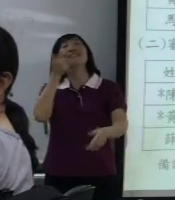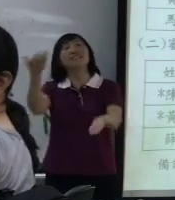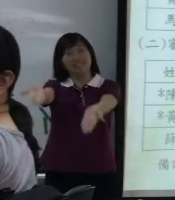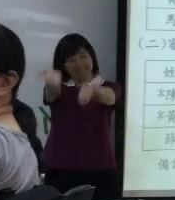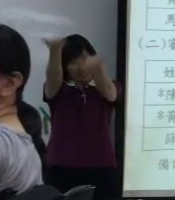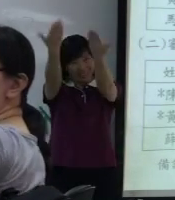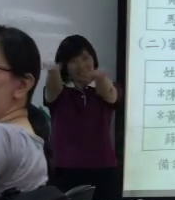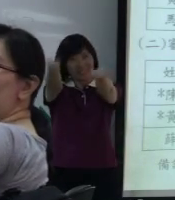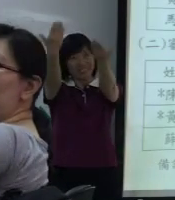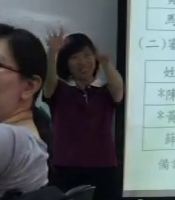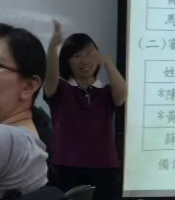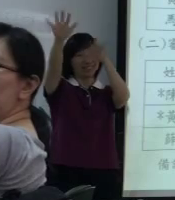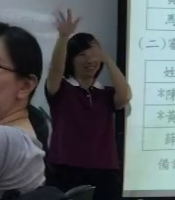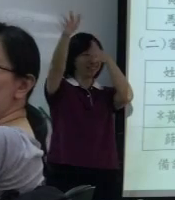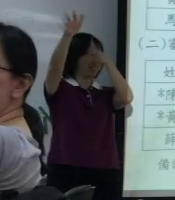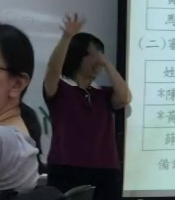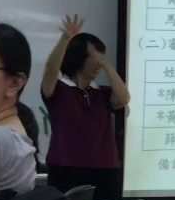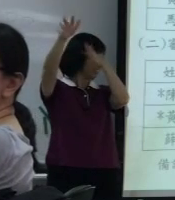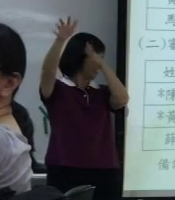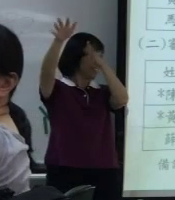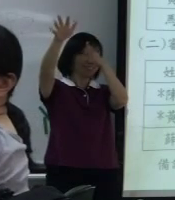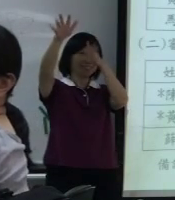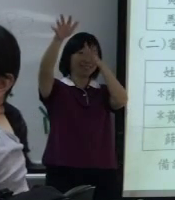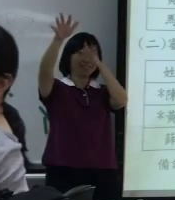桥，陈连桥主持人。